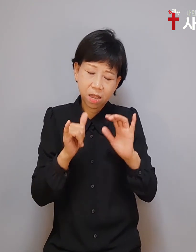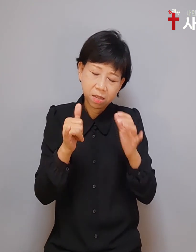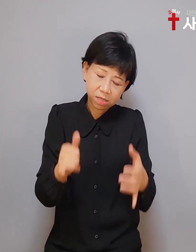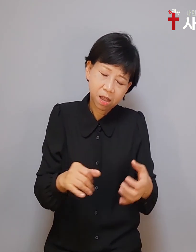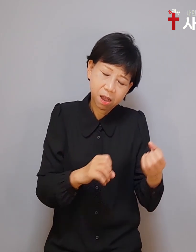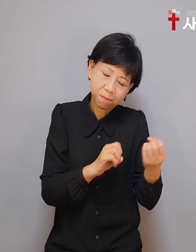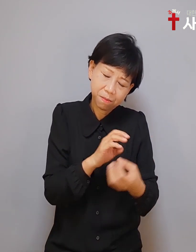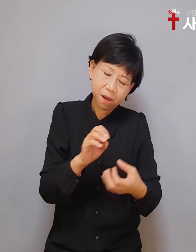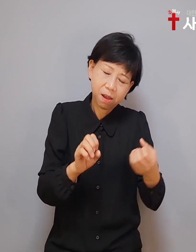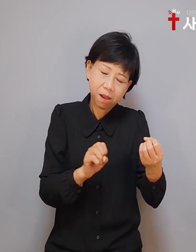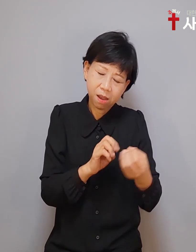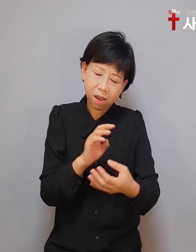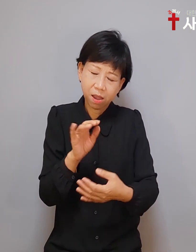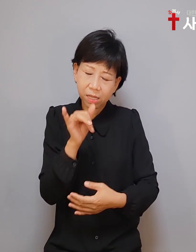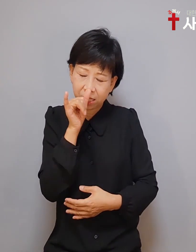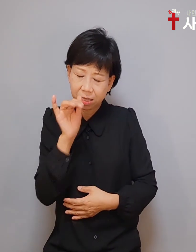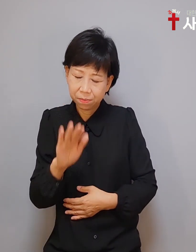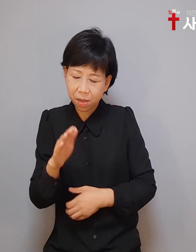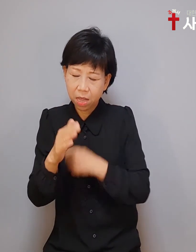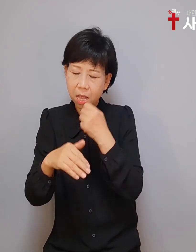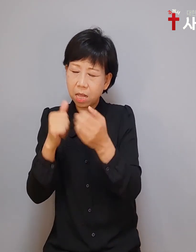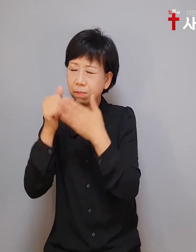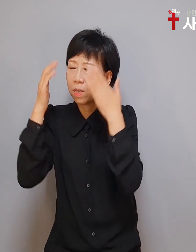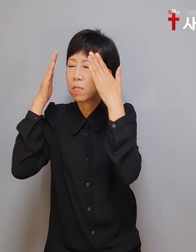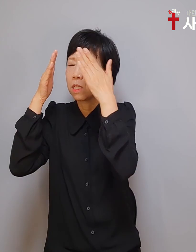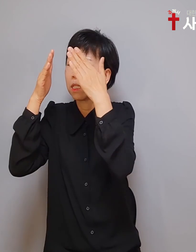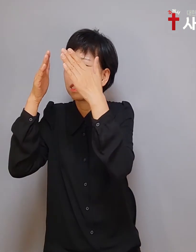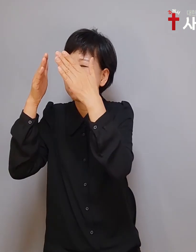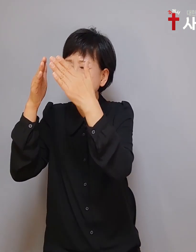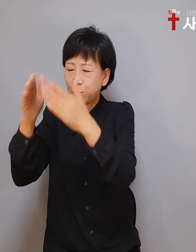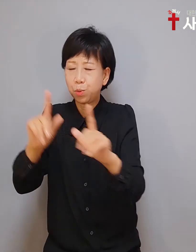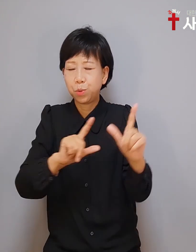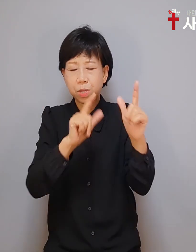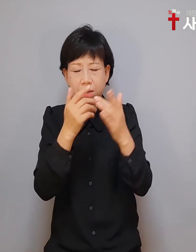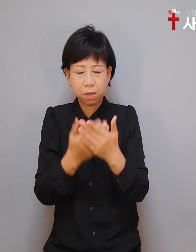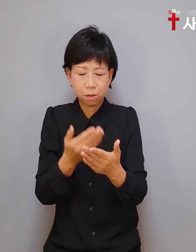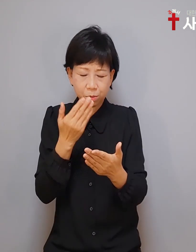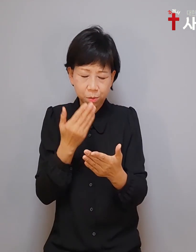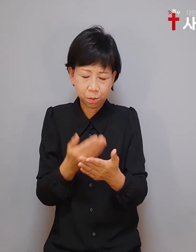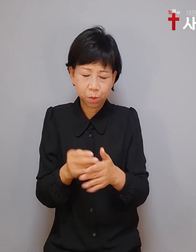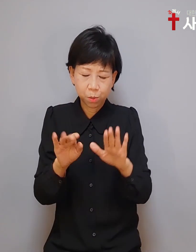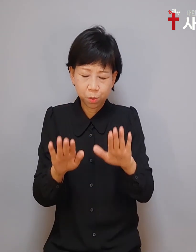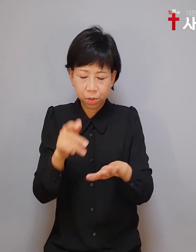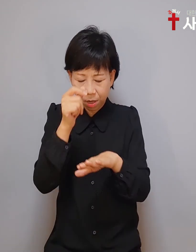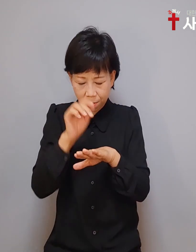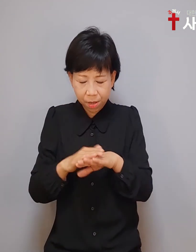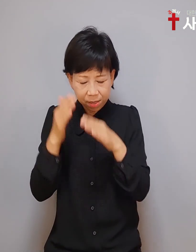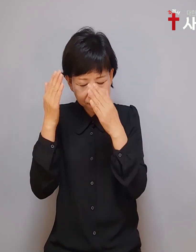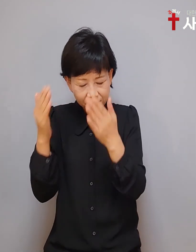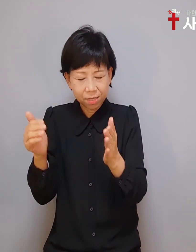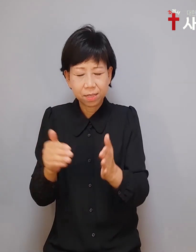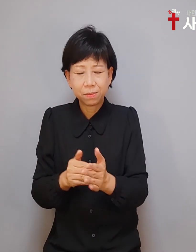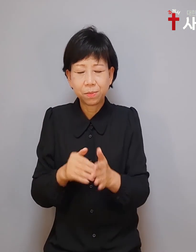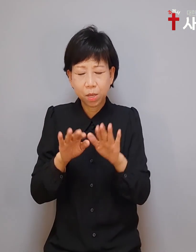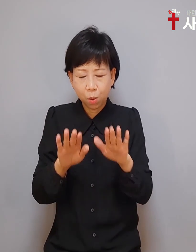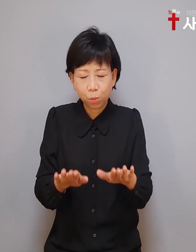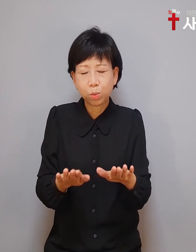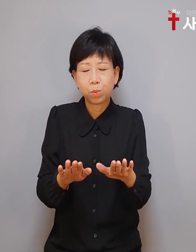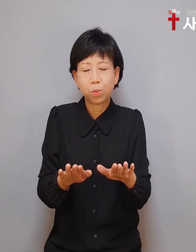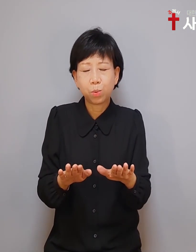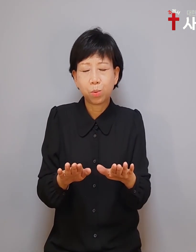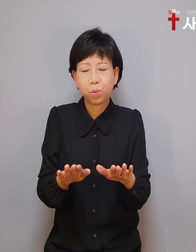우리는 하나님께 집중하고 살아가게 하여 주시옵소서. 오늘도 예배 드렸습니다. 오늘도